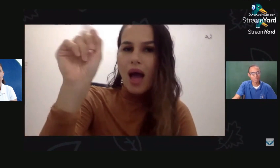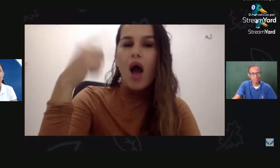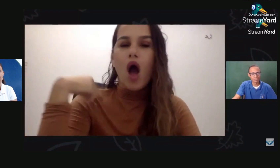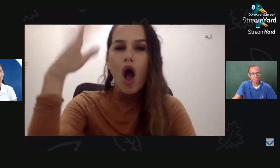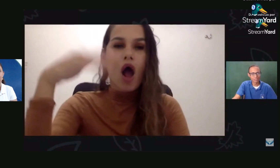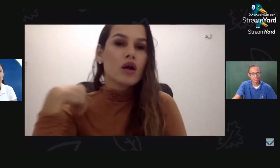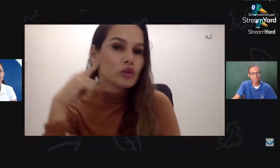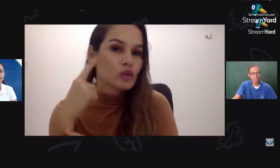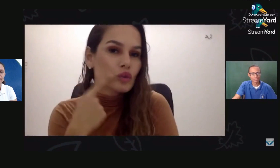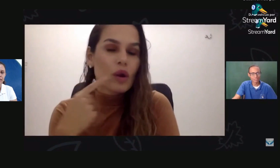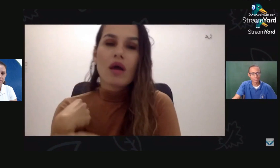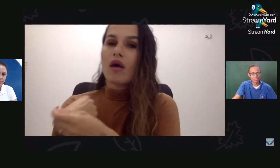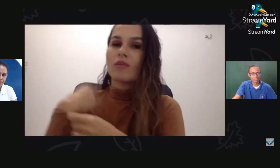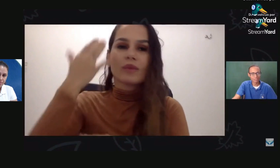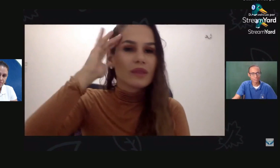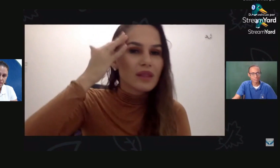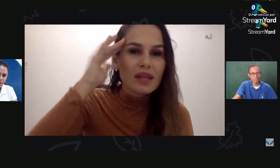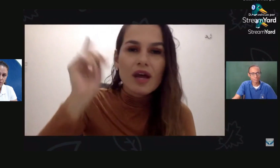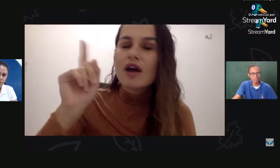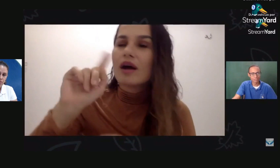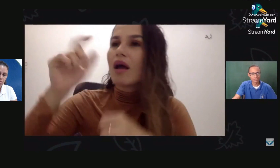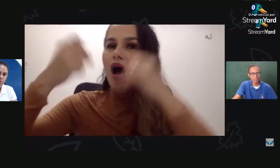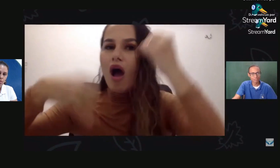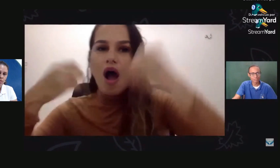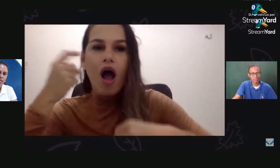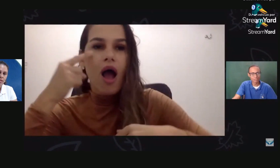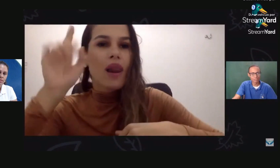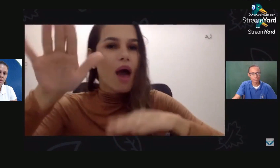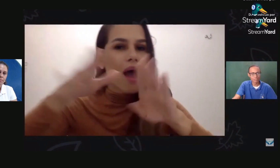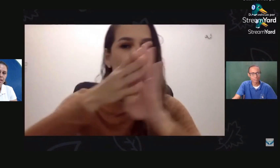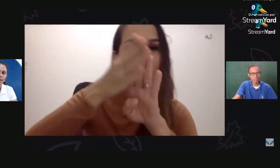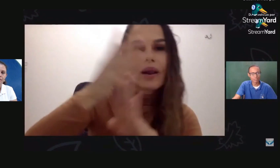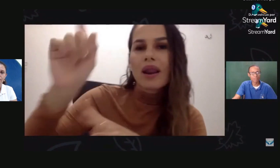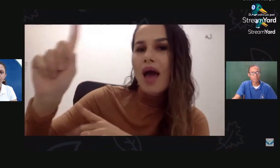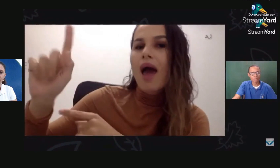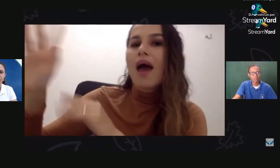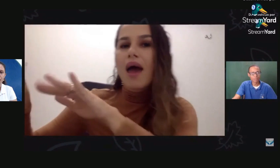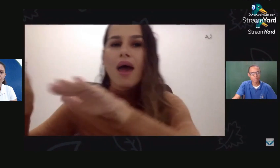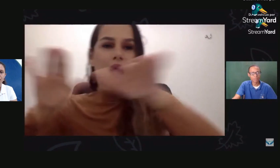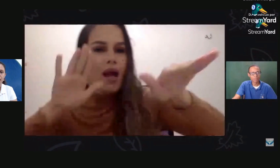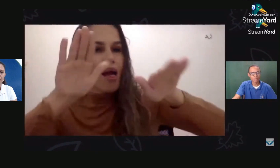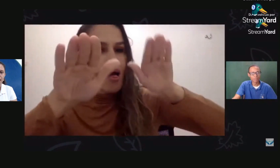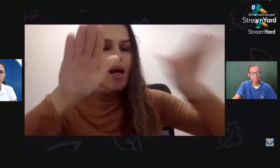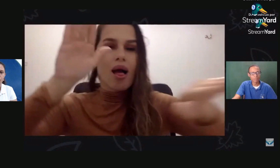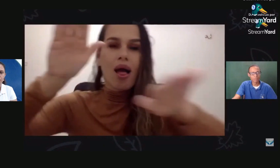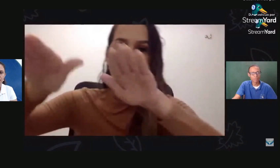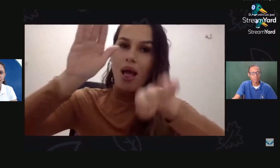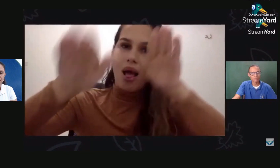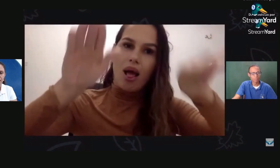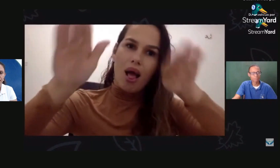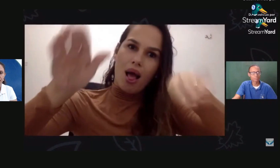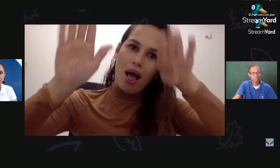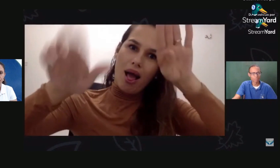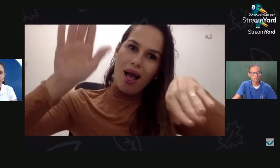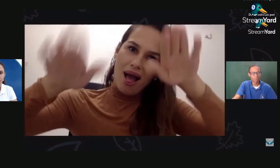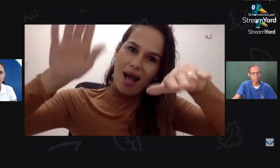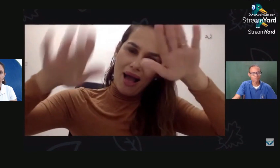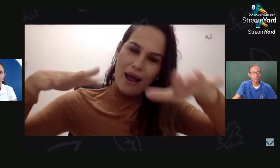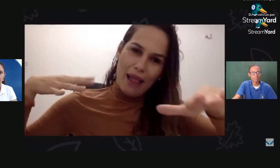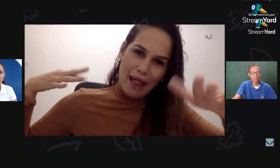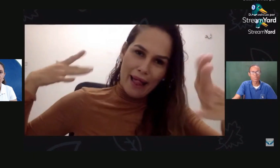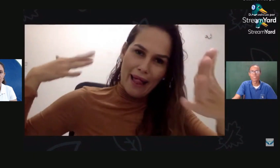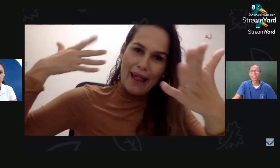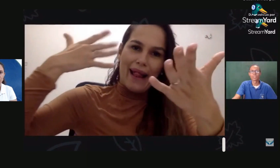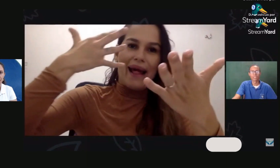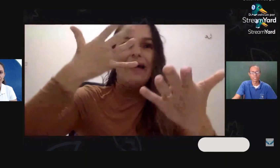Infelizmente, ainda é falha, né? Eu, enquanto surda, não sabia, né? Conversar ali daquela forma com